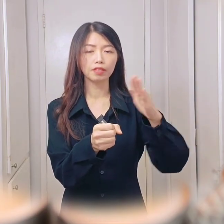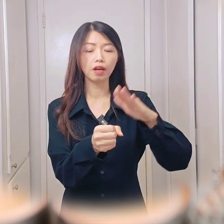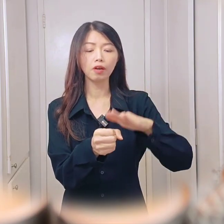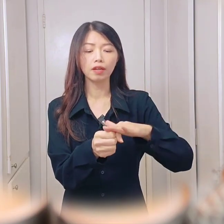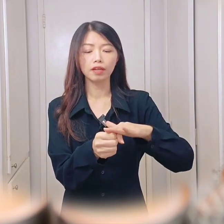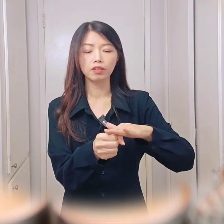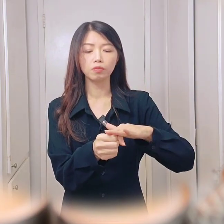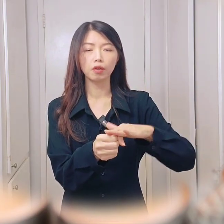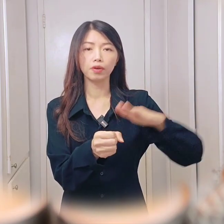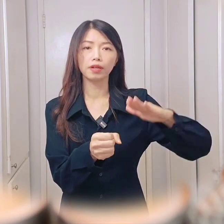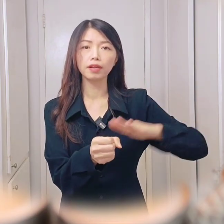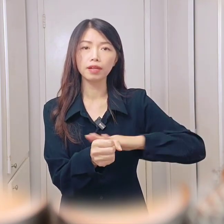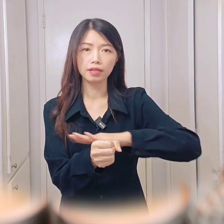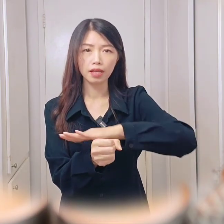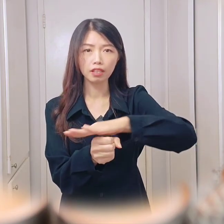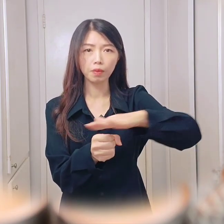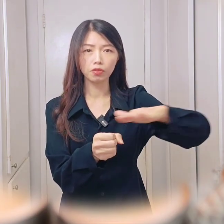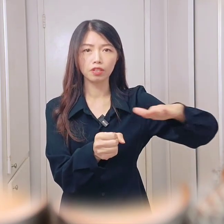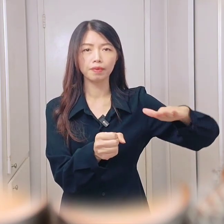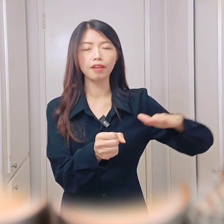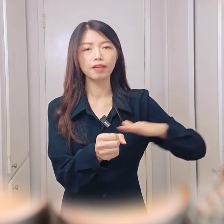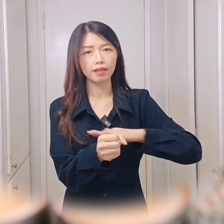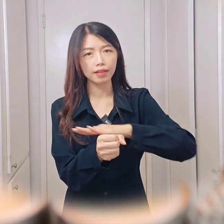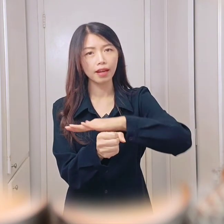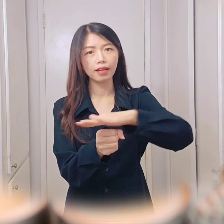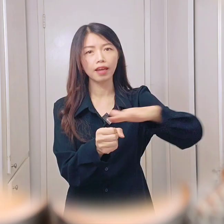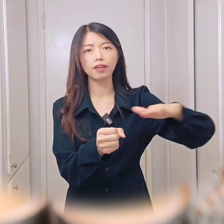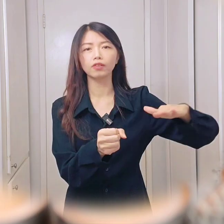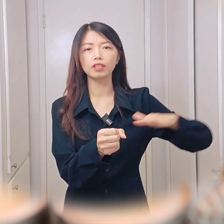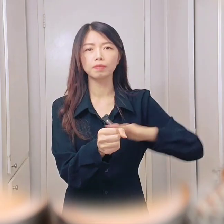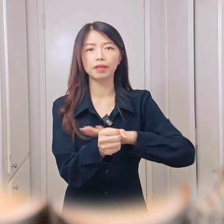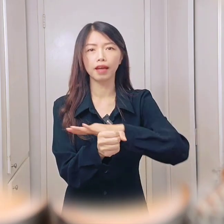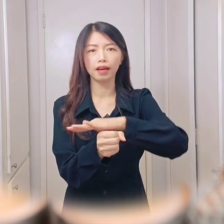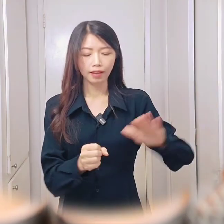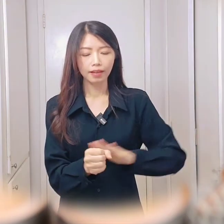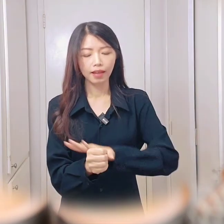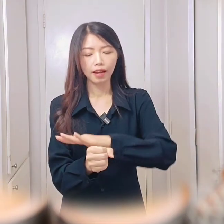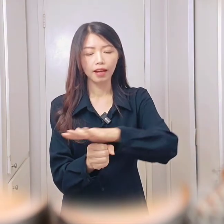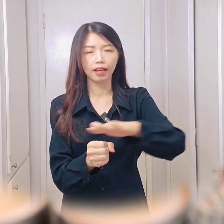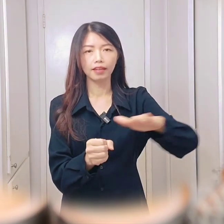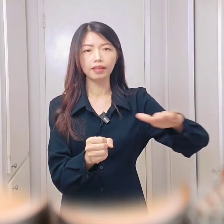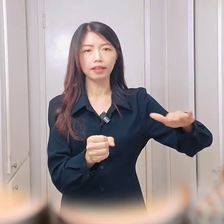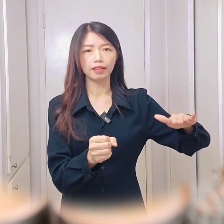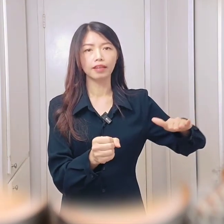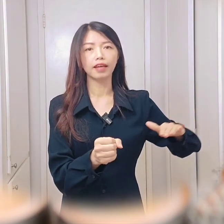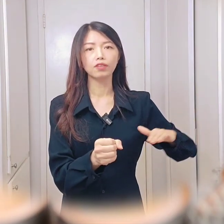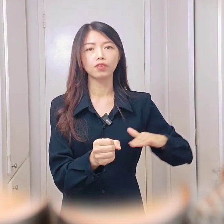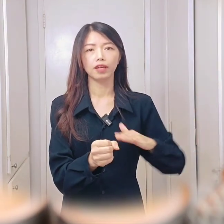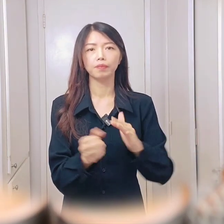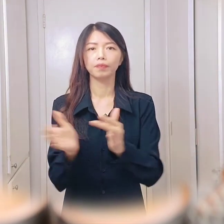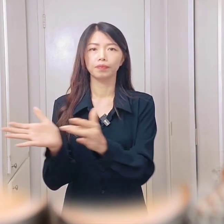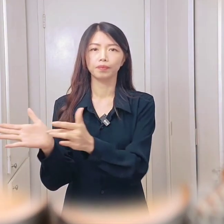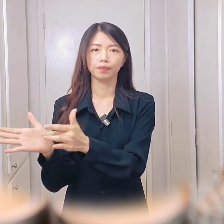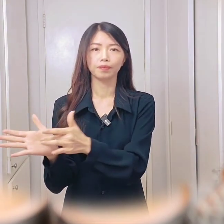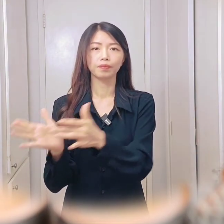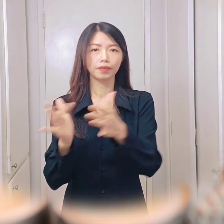손을 펴셔서 이 주먹 위를 쓰다듬어 주시면 사랑해 이런 뜻입니다. 사랑하는